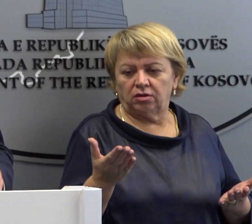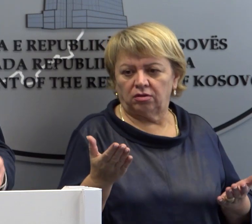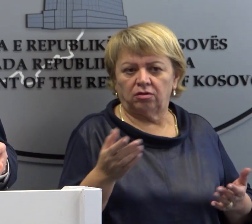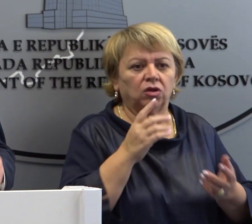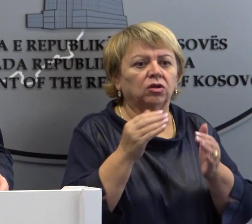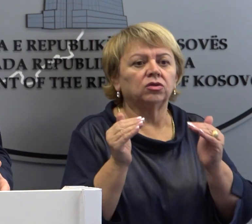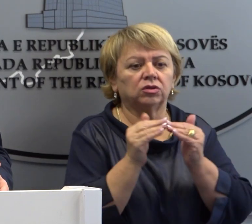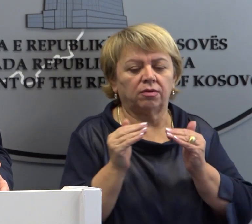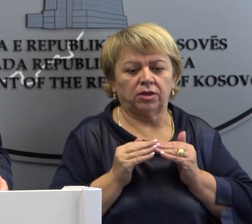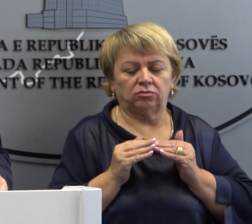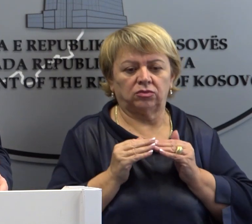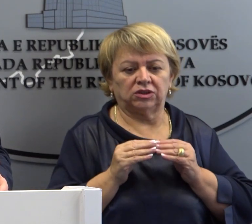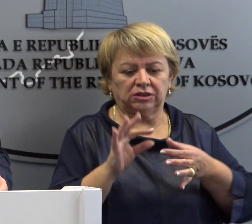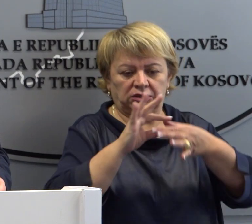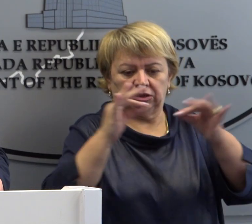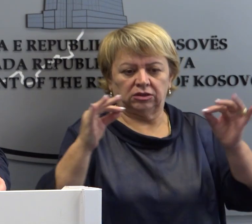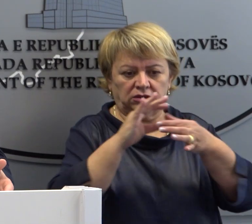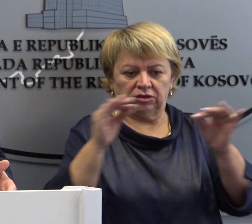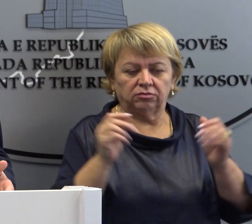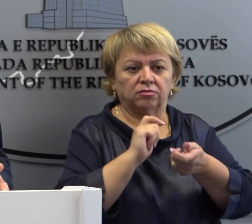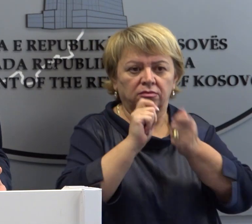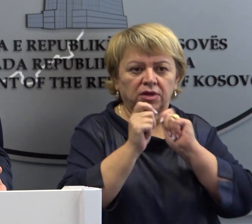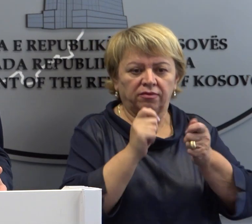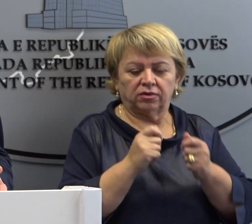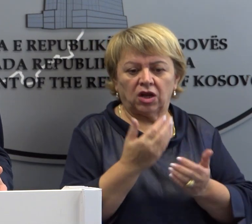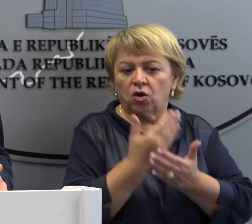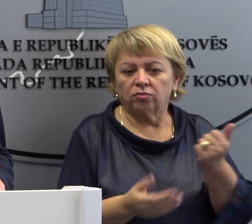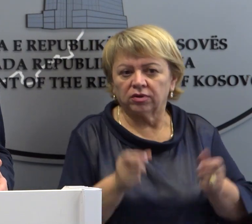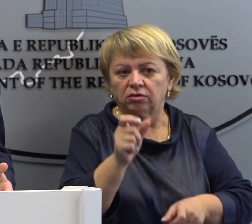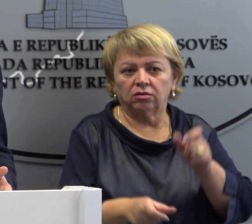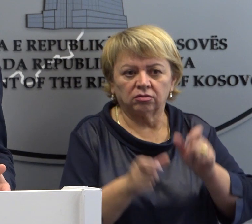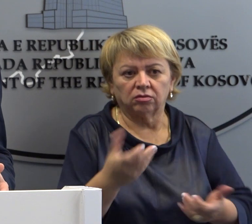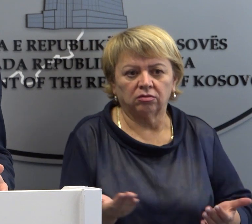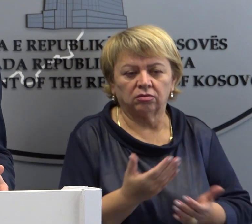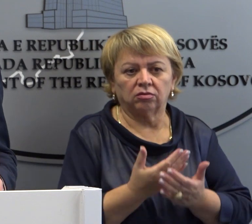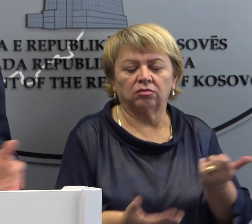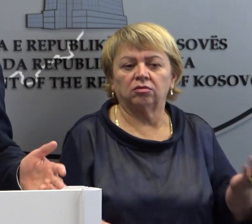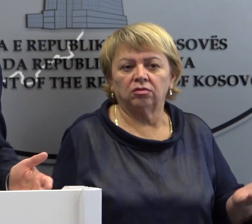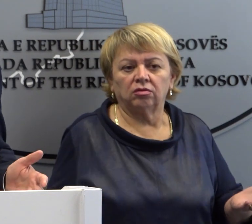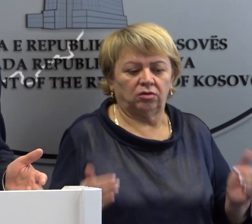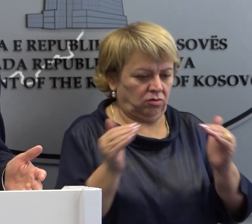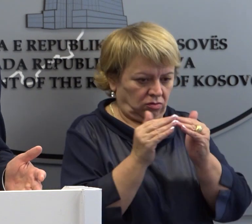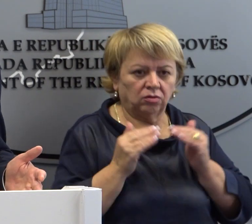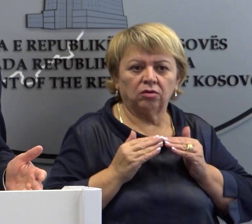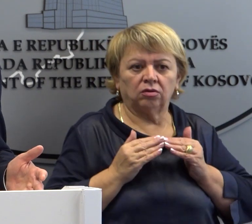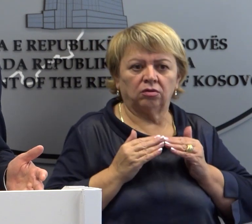jemi të akorduar për tekstin, për marveshin, për të pagjetrit, për zhdukurit me dhunë. Jemi të